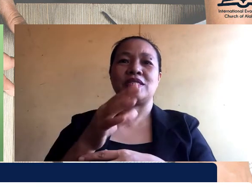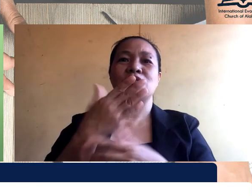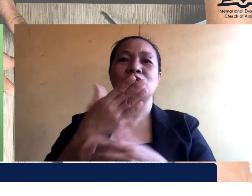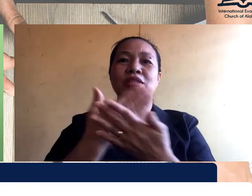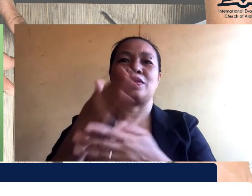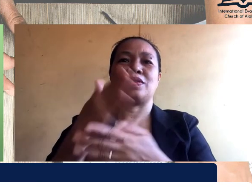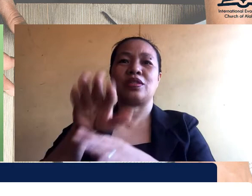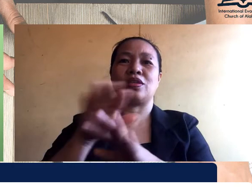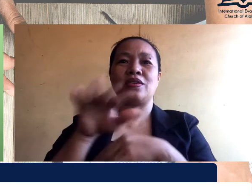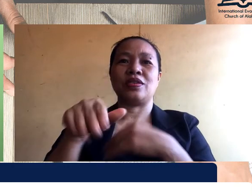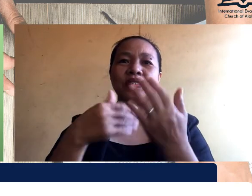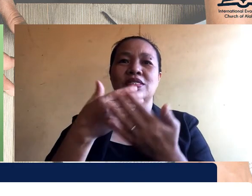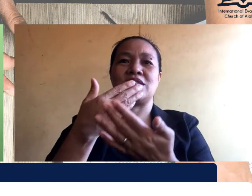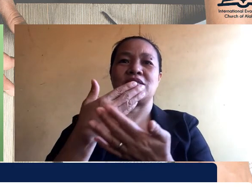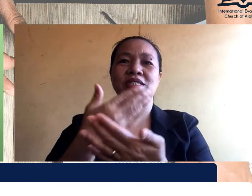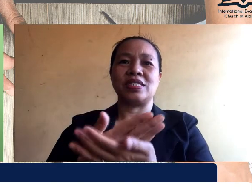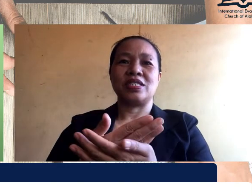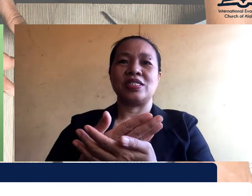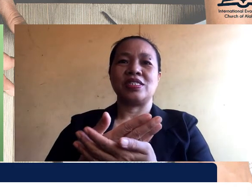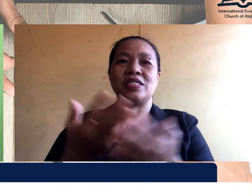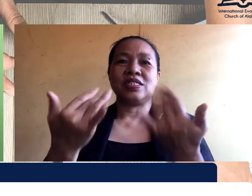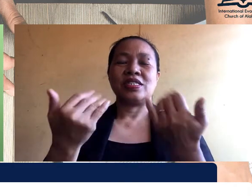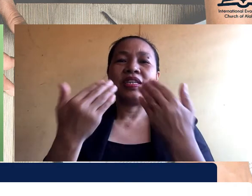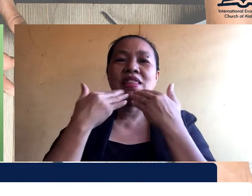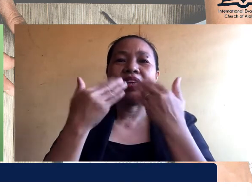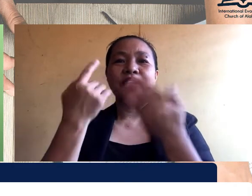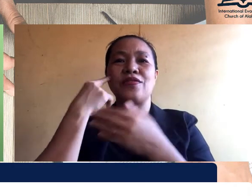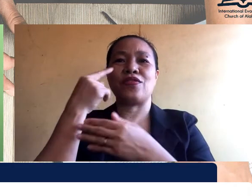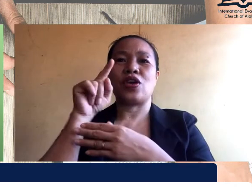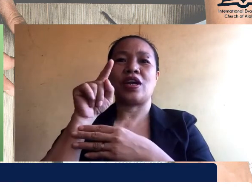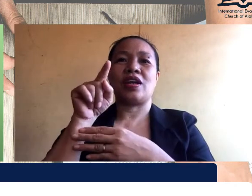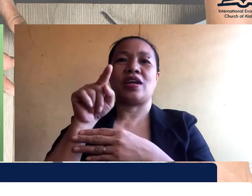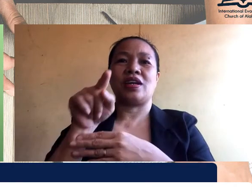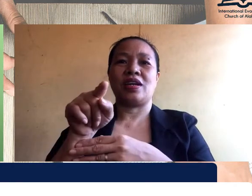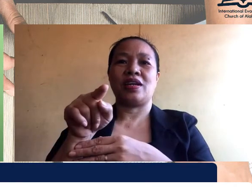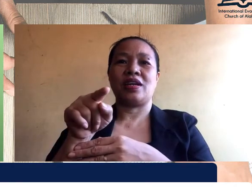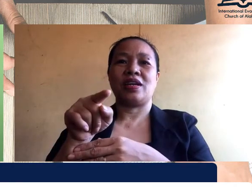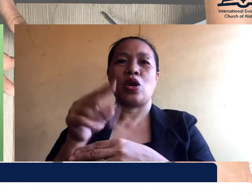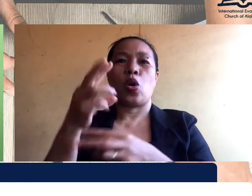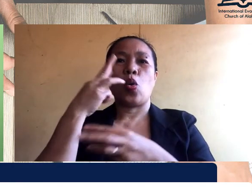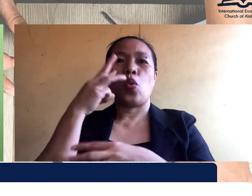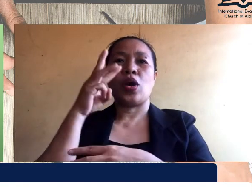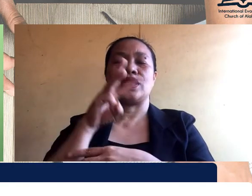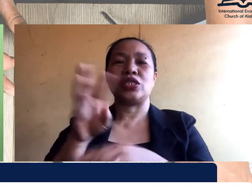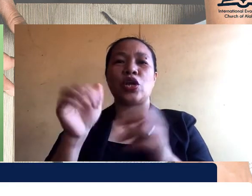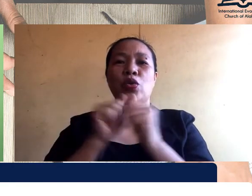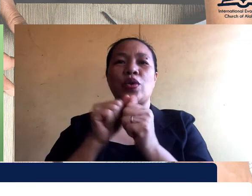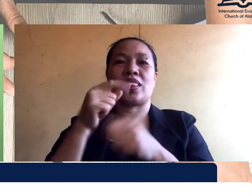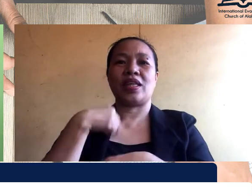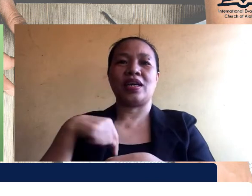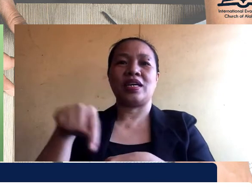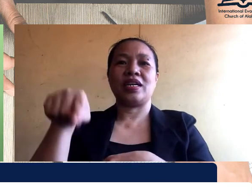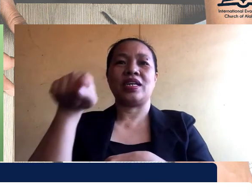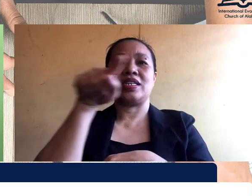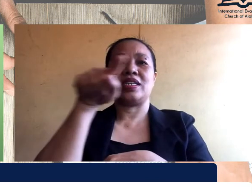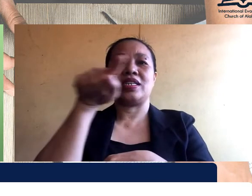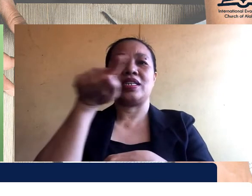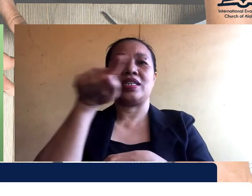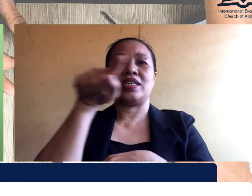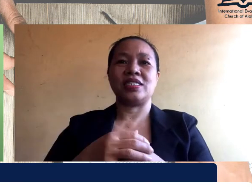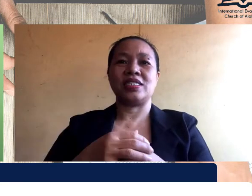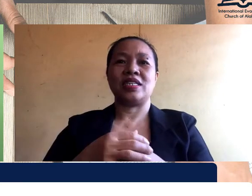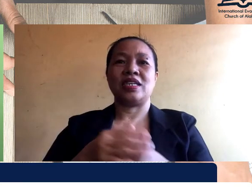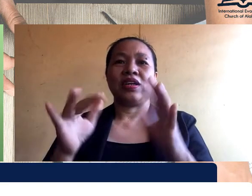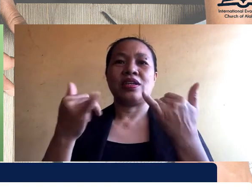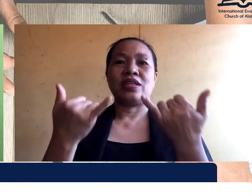watching with us, for supporting us in this afternoon's program. Every Thursday po at tayo yung nagkakasama-sama